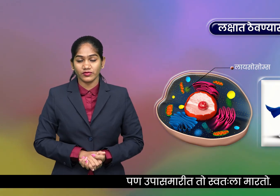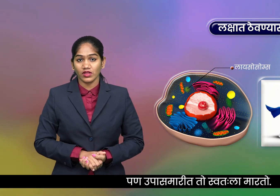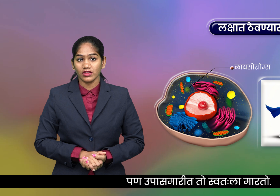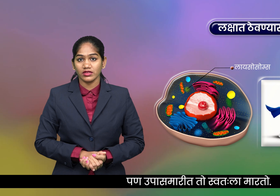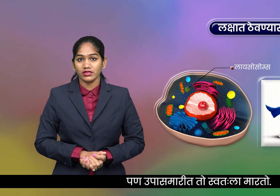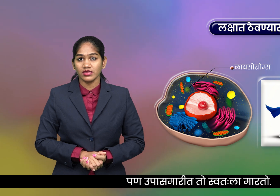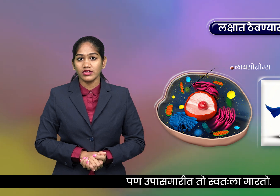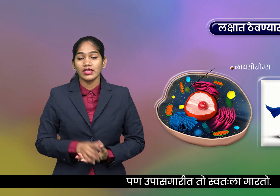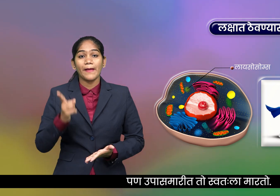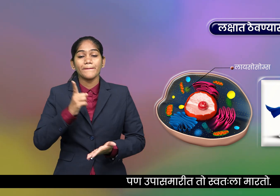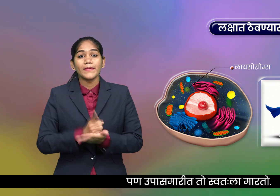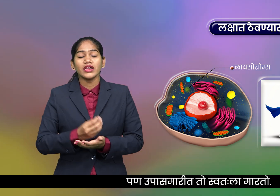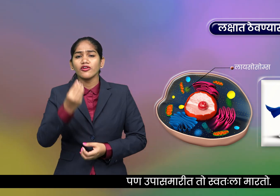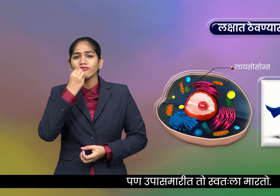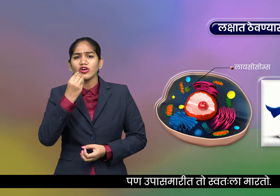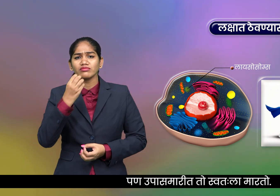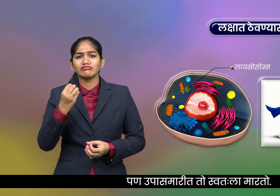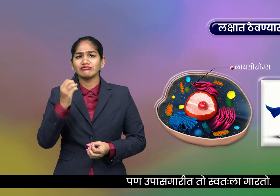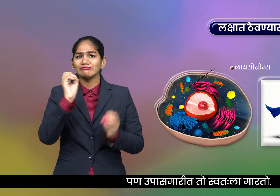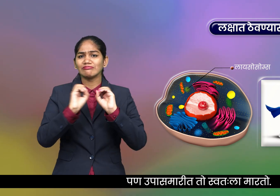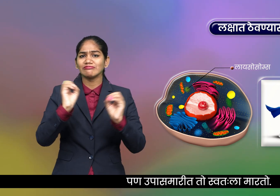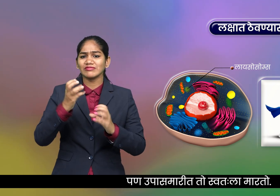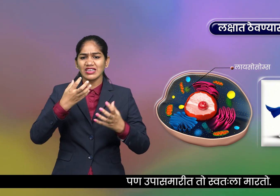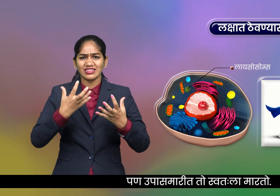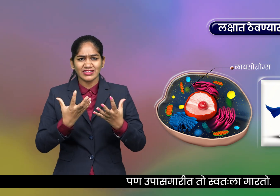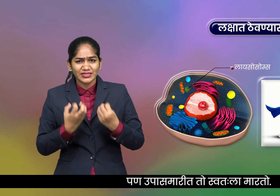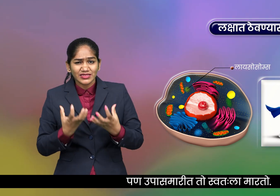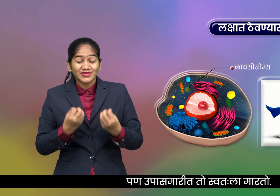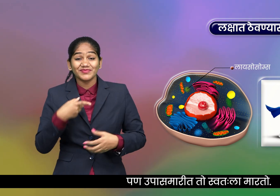पण उपासमारीत तो स्वतःला मारतो.